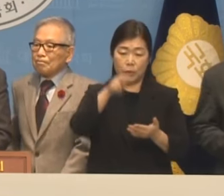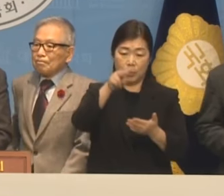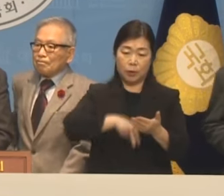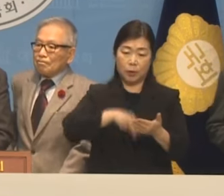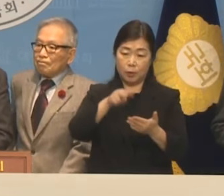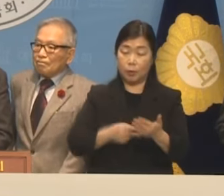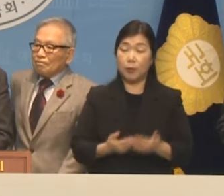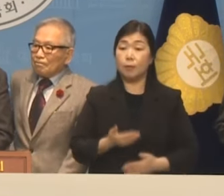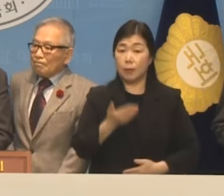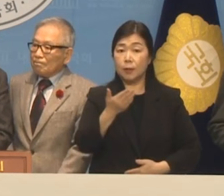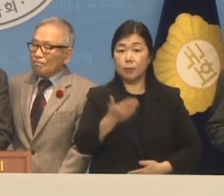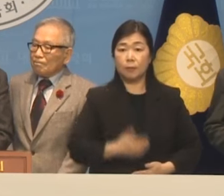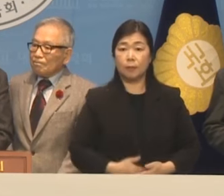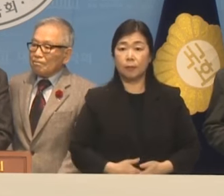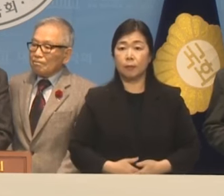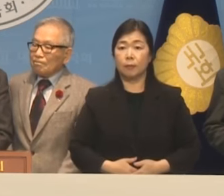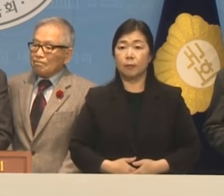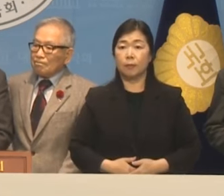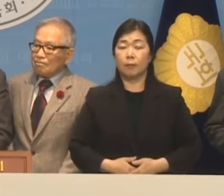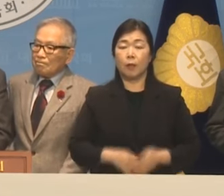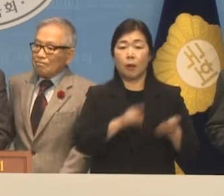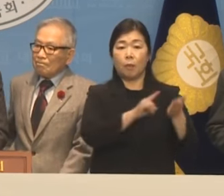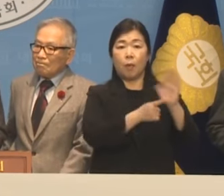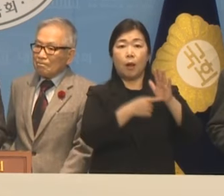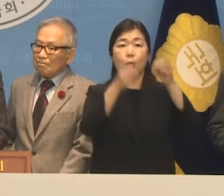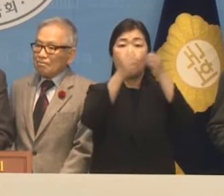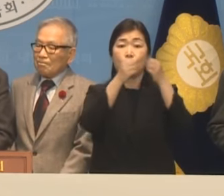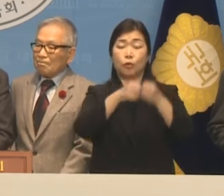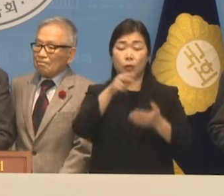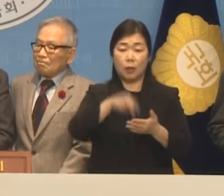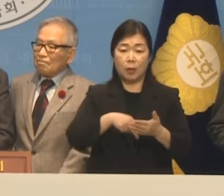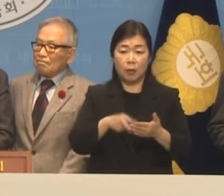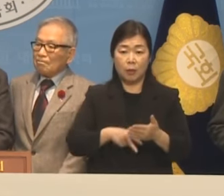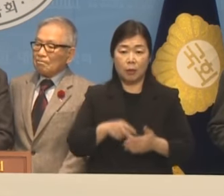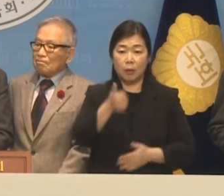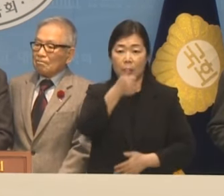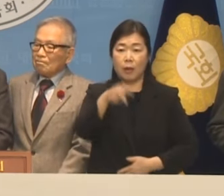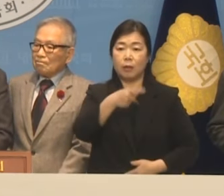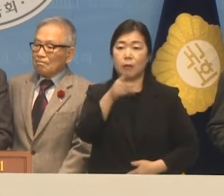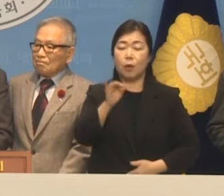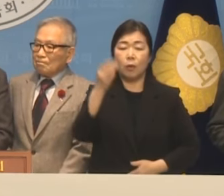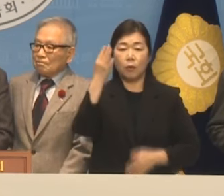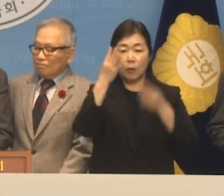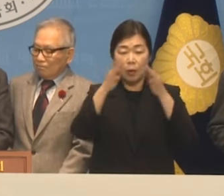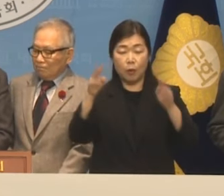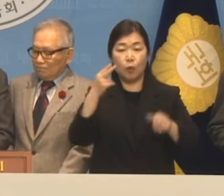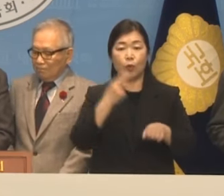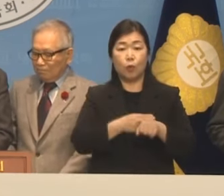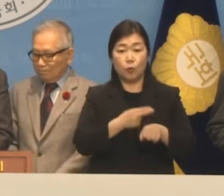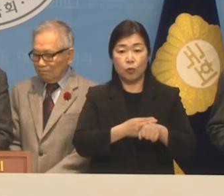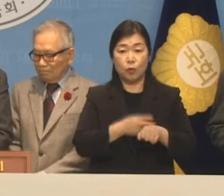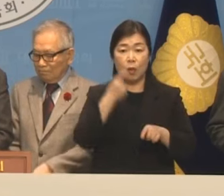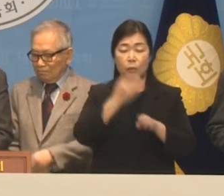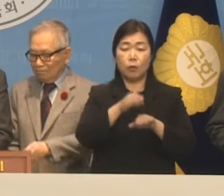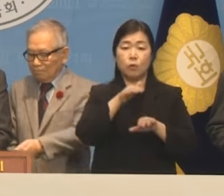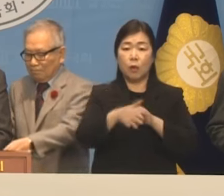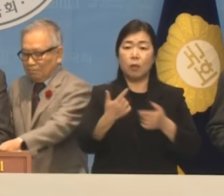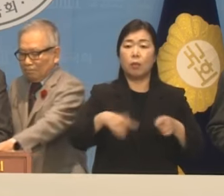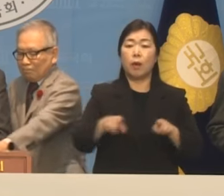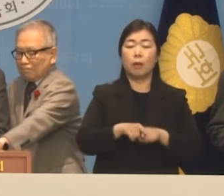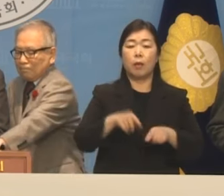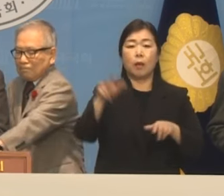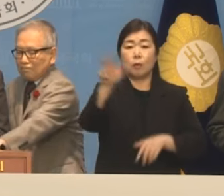낭독하도록 이렇게 하겠습니다. 우선 발표문 낭독은 한성대 교수이자 민주화를 위한 전국